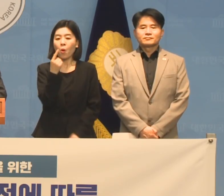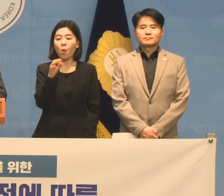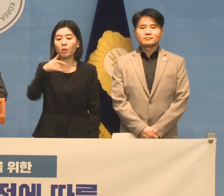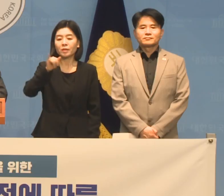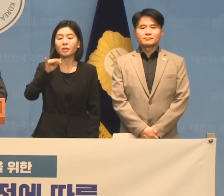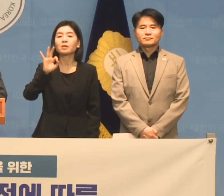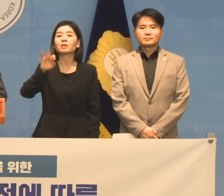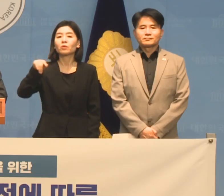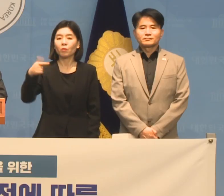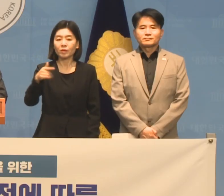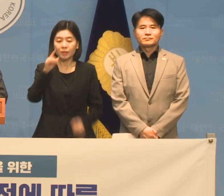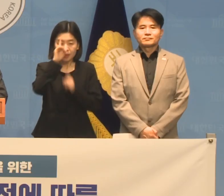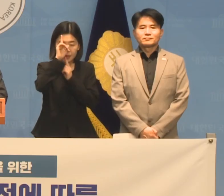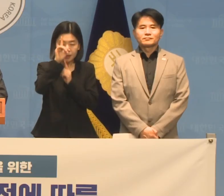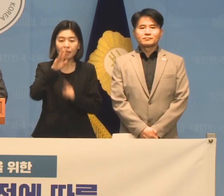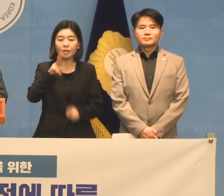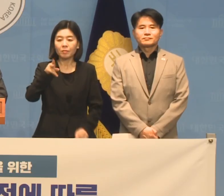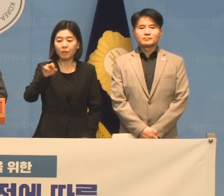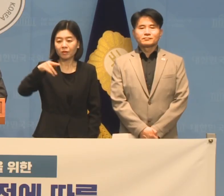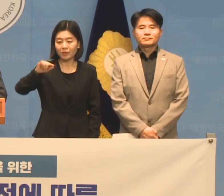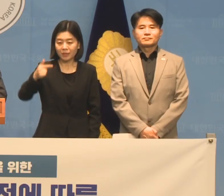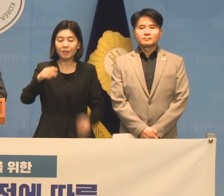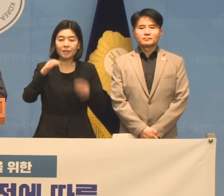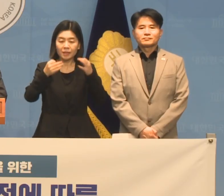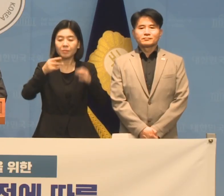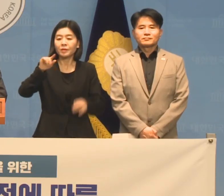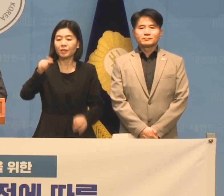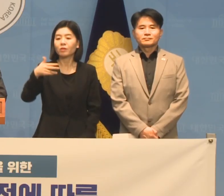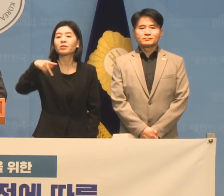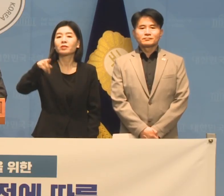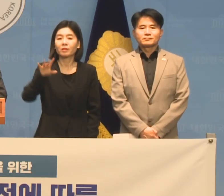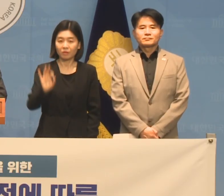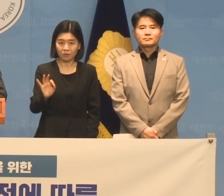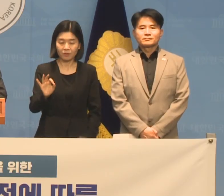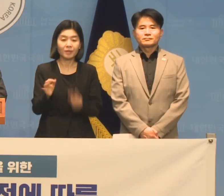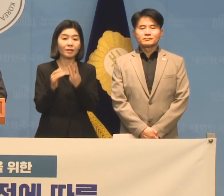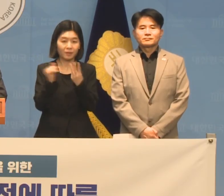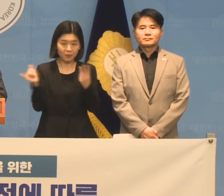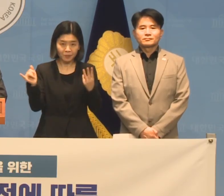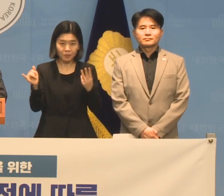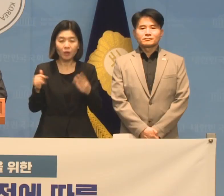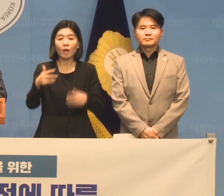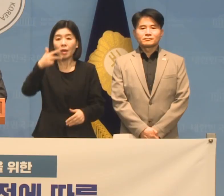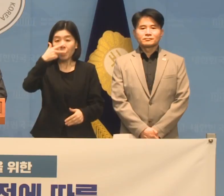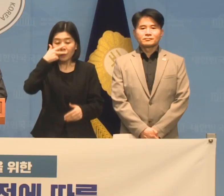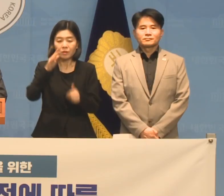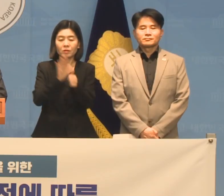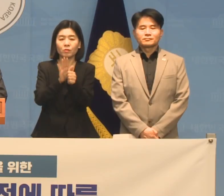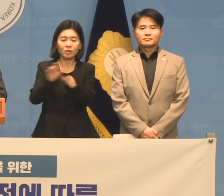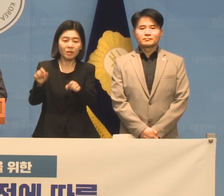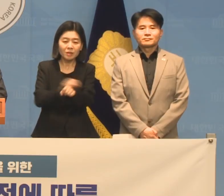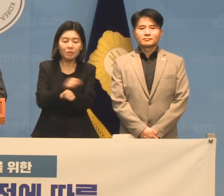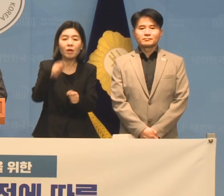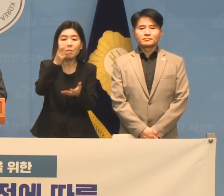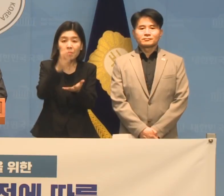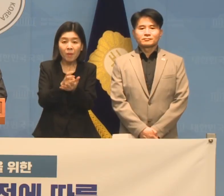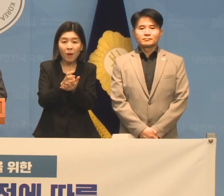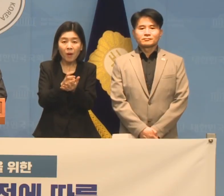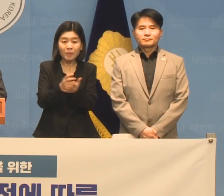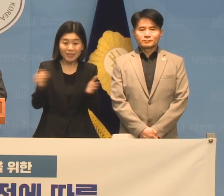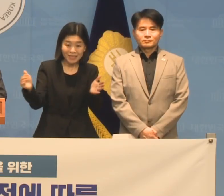또 김현정 의원입니다. 오늘 평택지원특별법 연장안을 발의하면서 이를 알리기